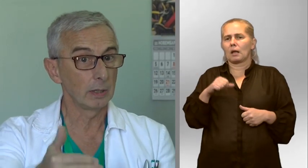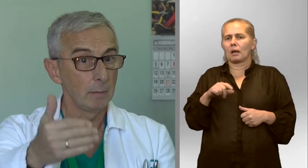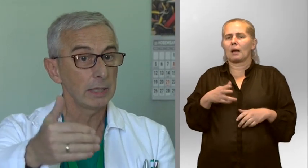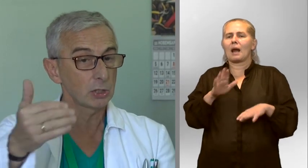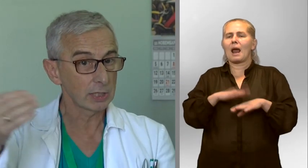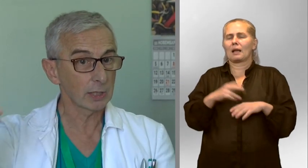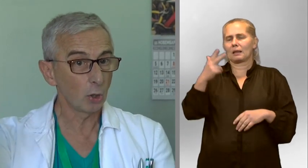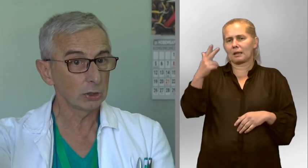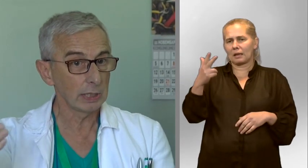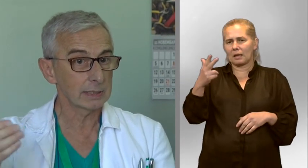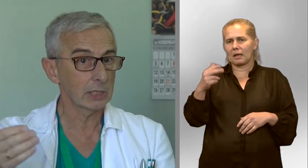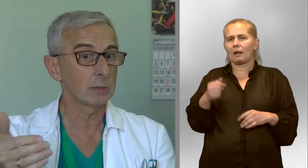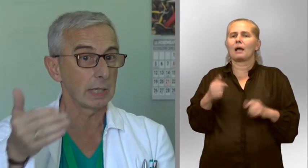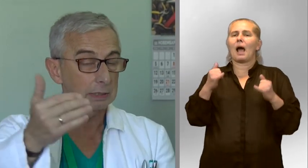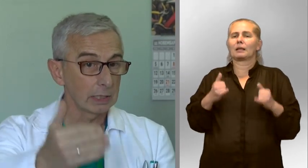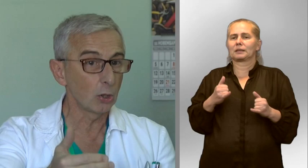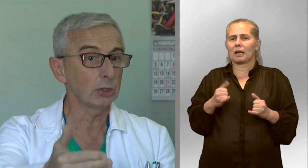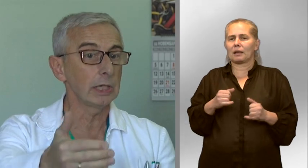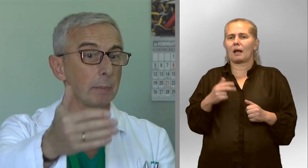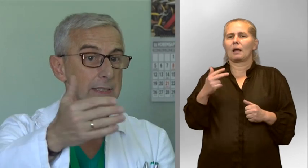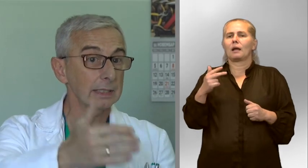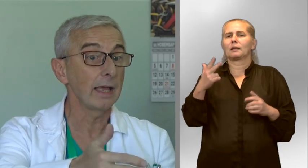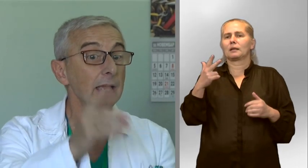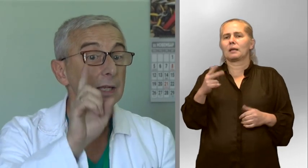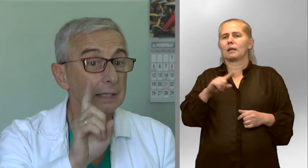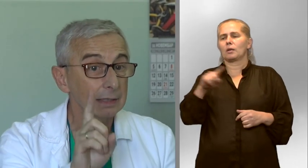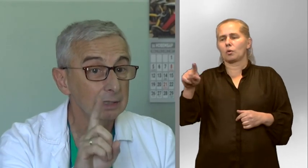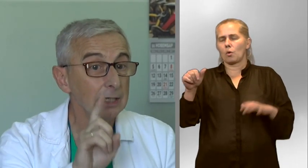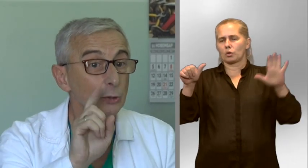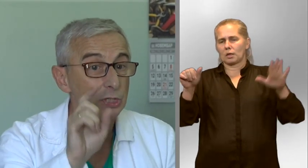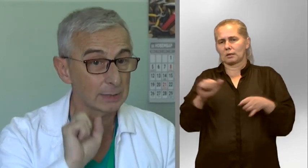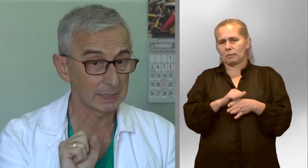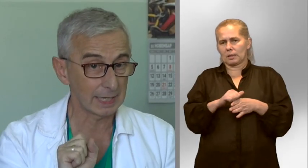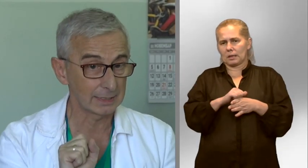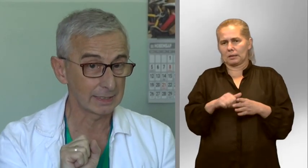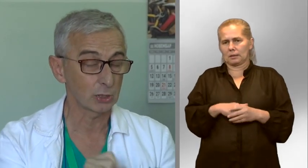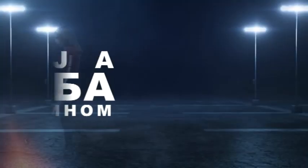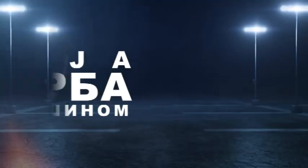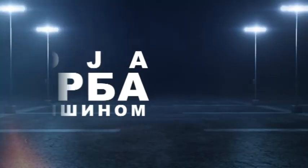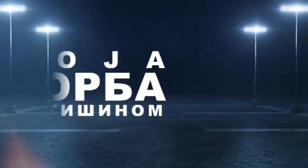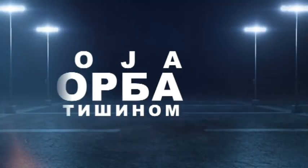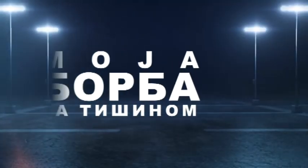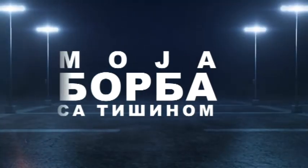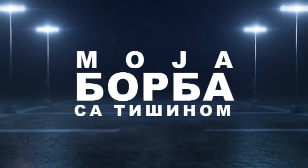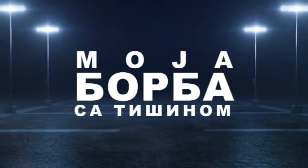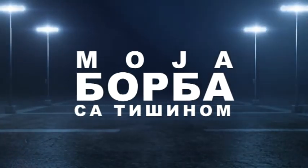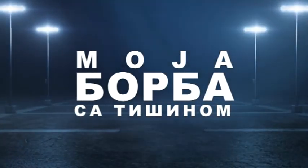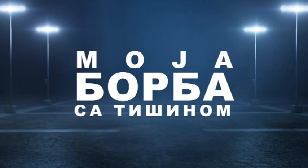od 5. i 6. godine, znači na 3 godine, pa sada na 3 do 6 meseci.